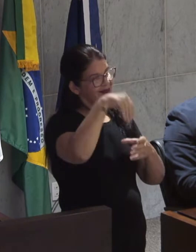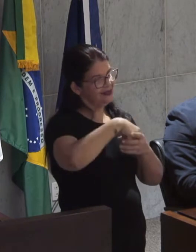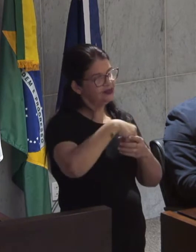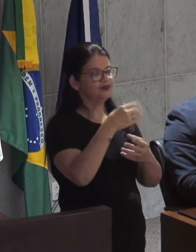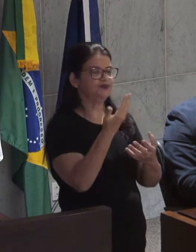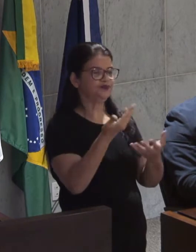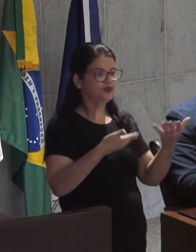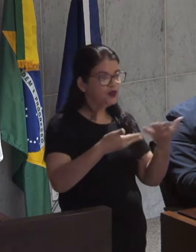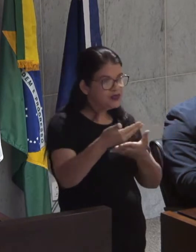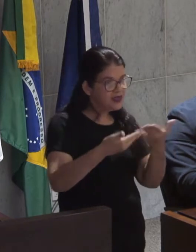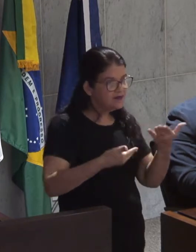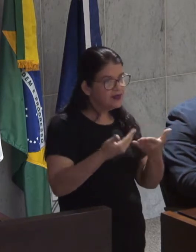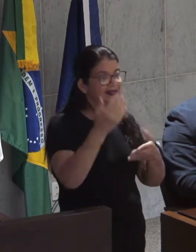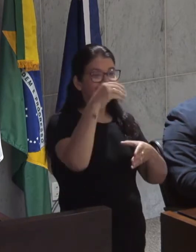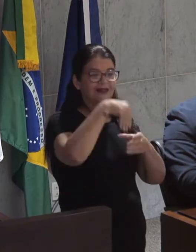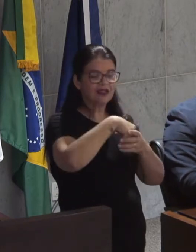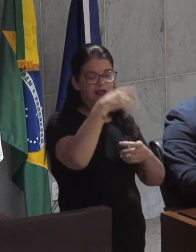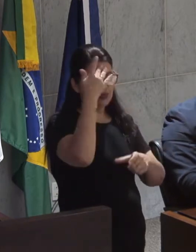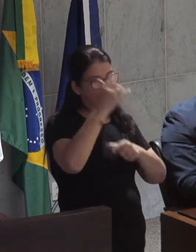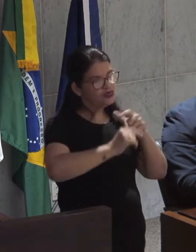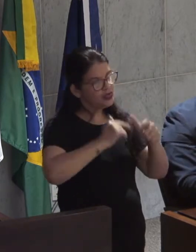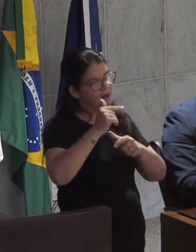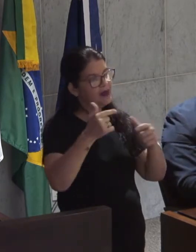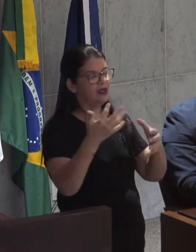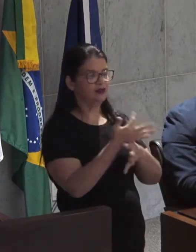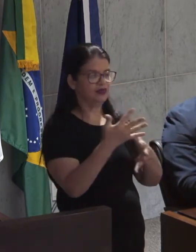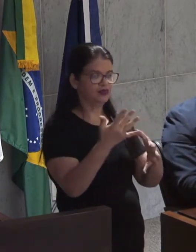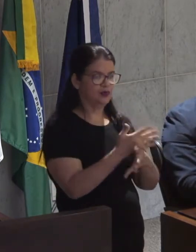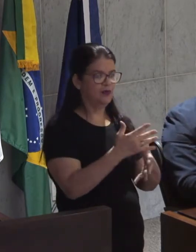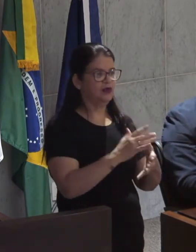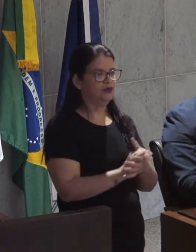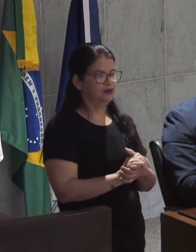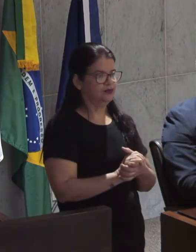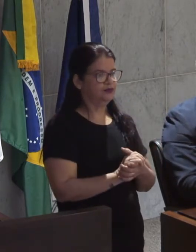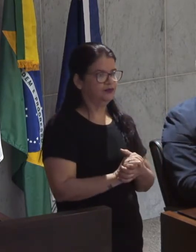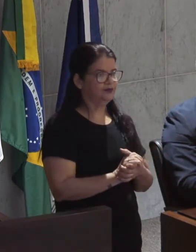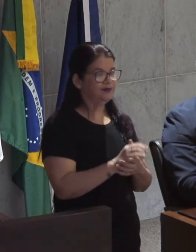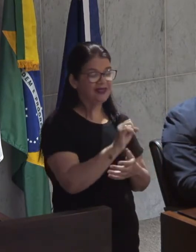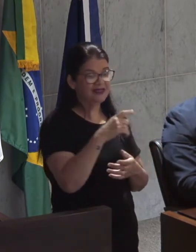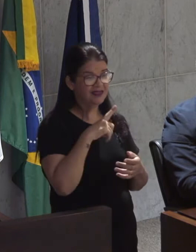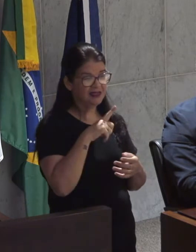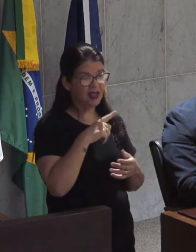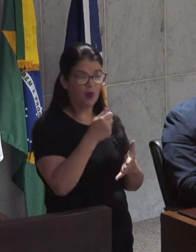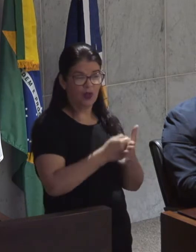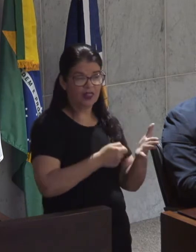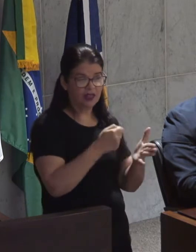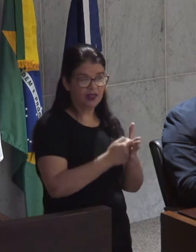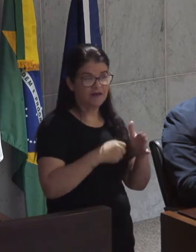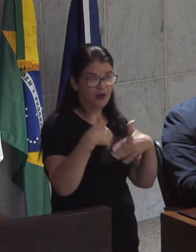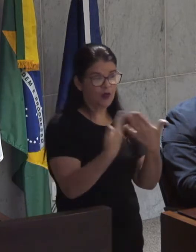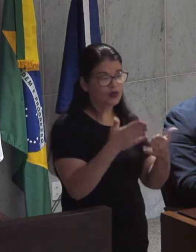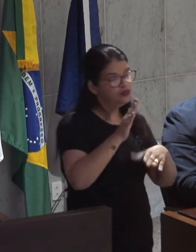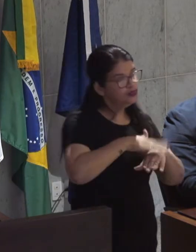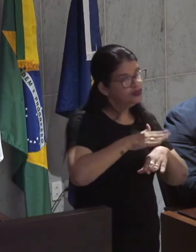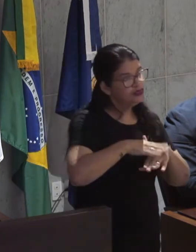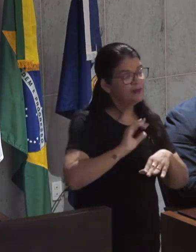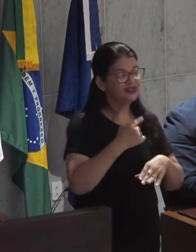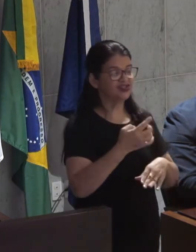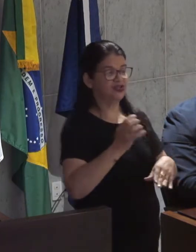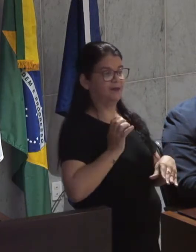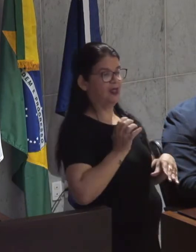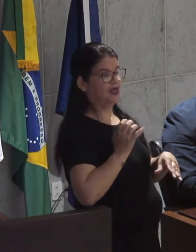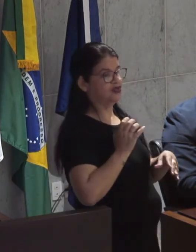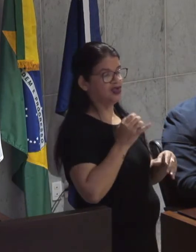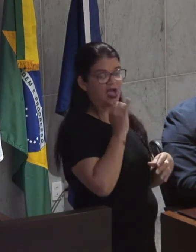servidores, dentro dos trabalhadores urbanos. Se tem uma tentativa, quando chama a gente de marajá, quando diz